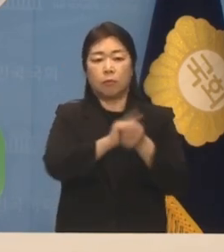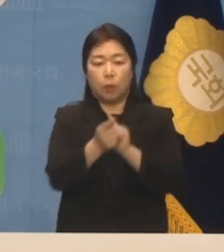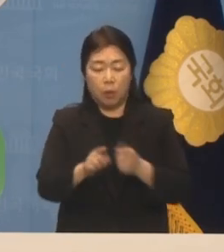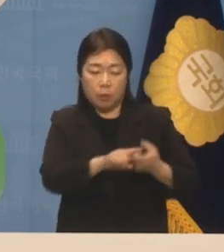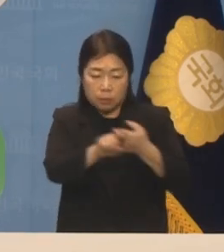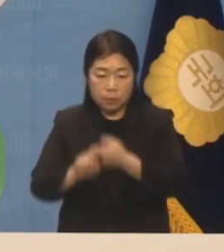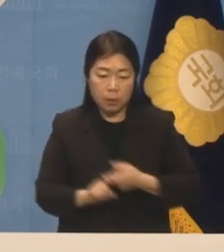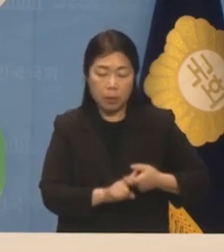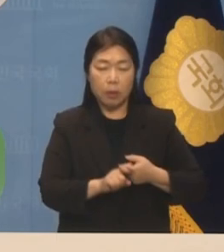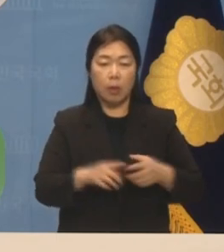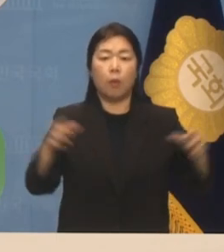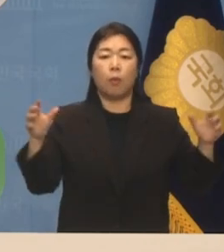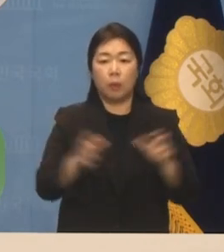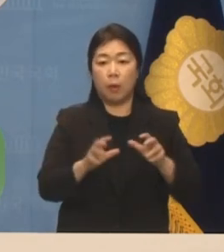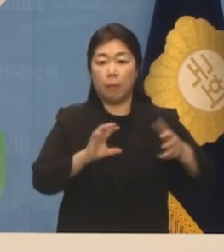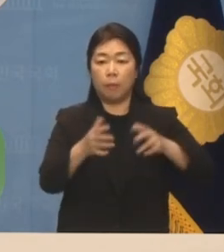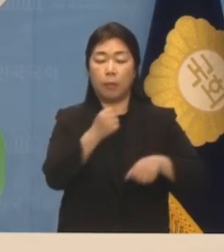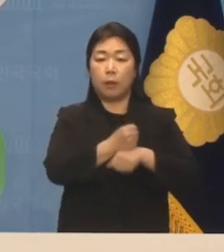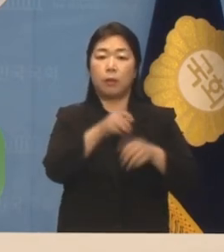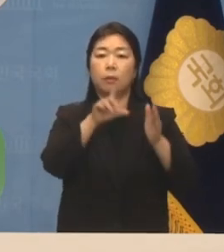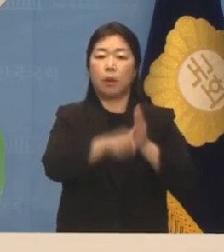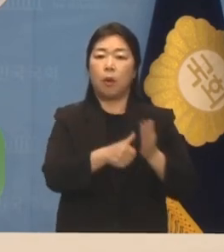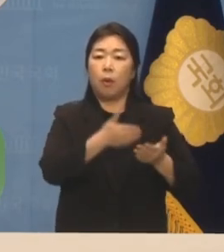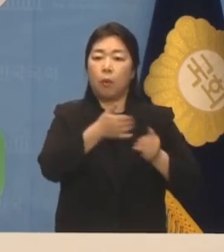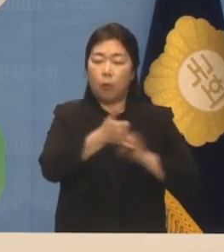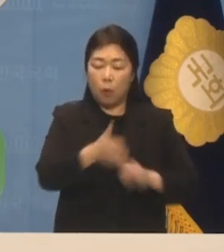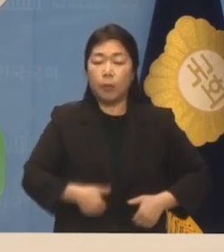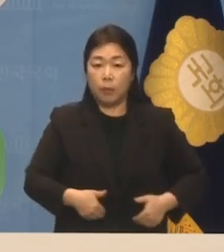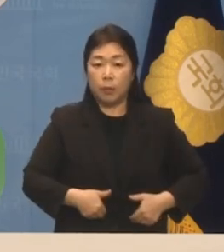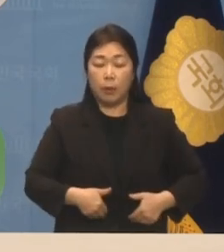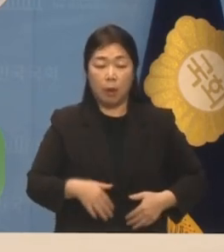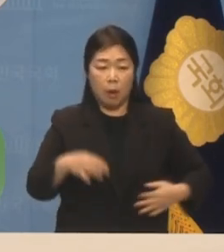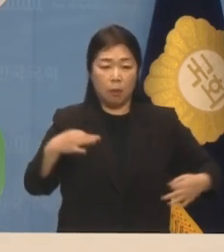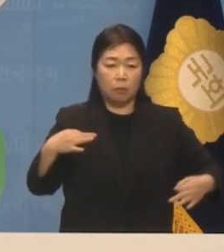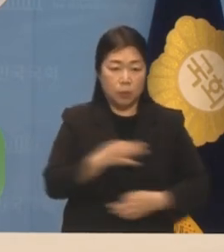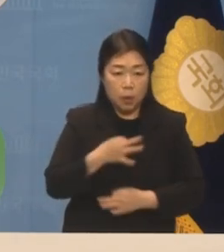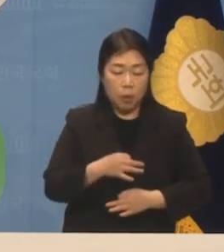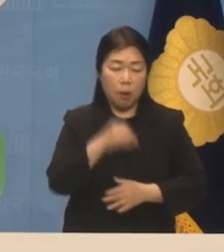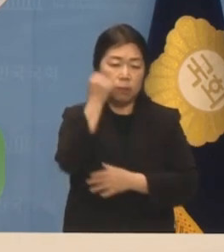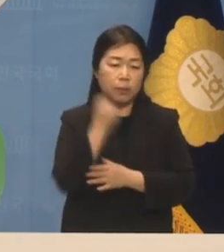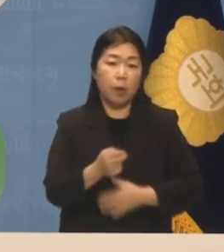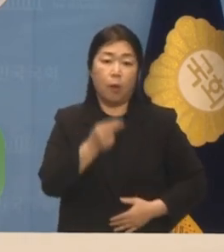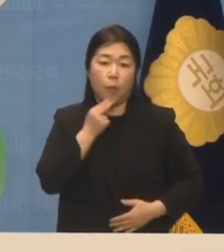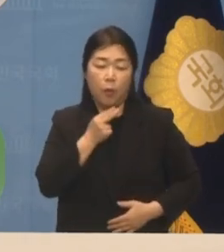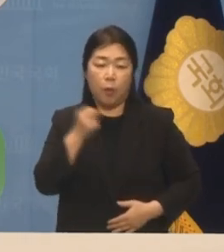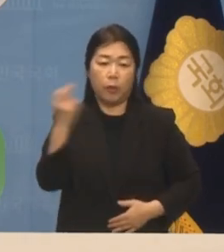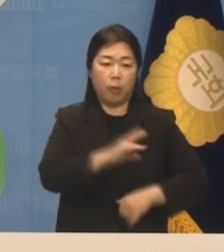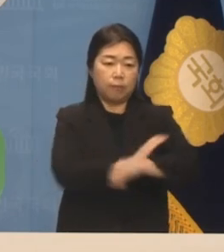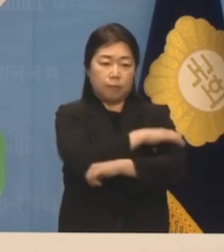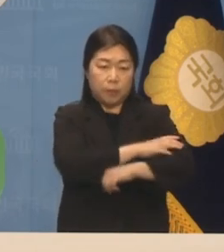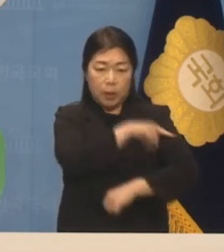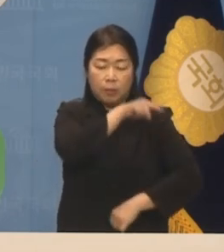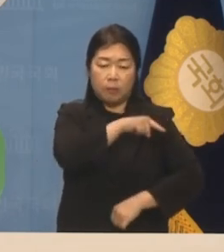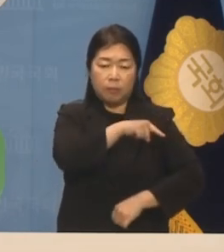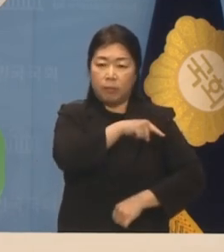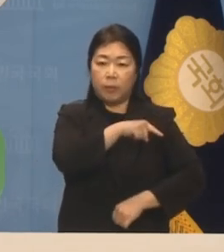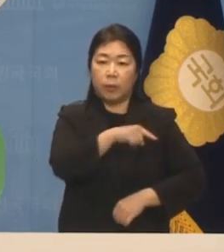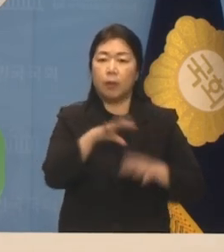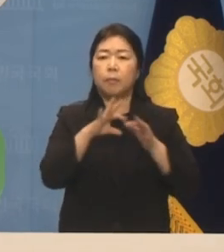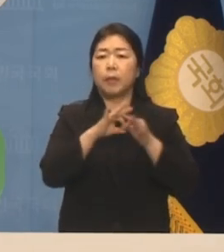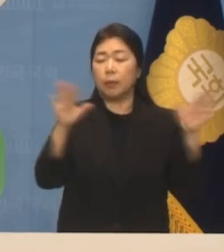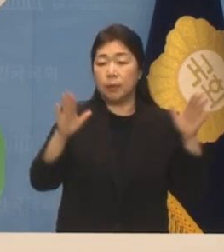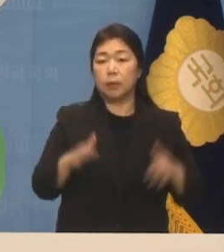반드시 필요한 공간입니다. 부정부패, 비리가 없고 기득권에 구애받지 않으며 우리